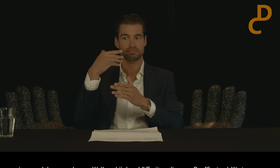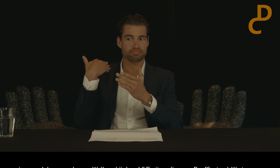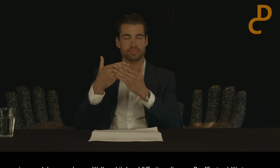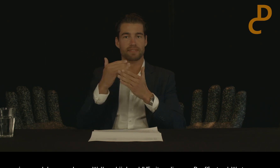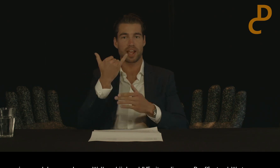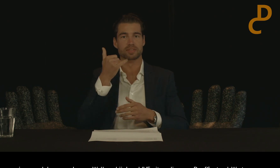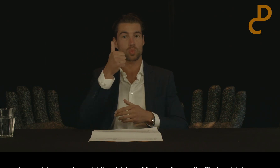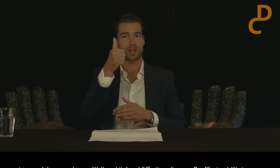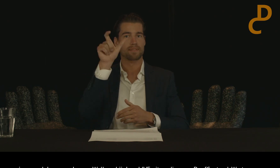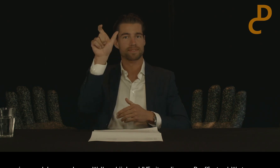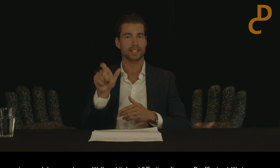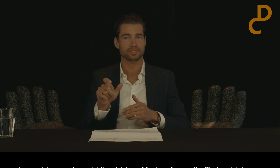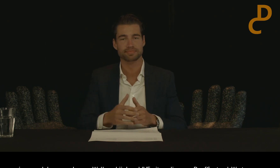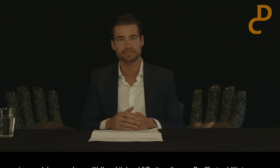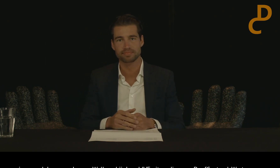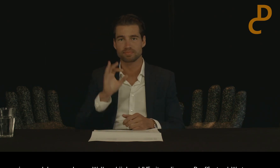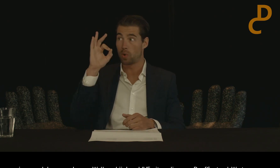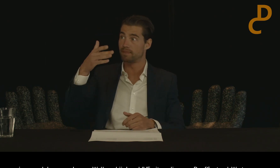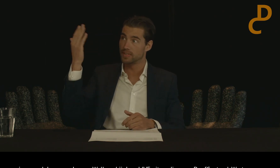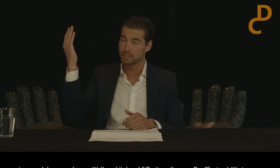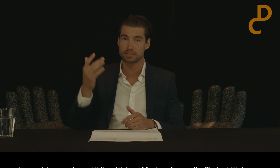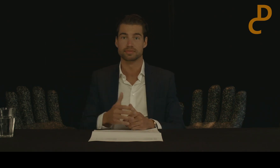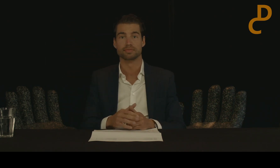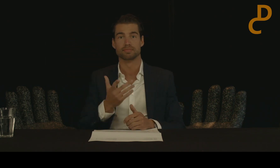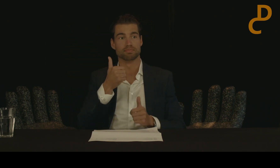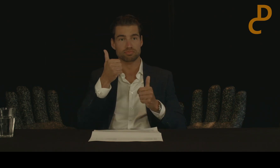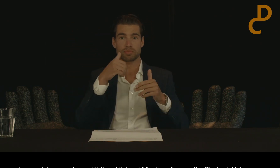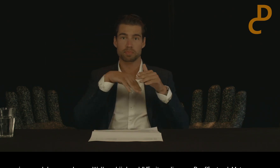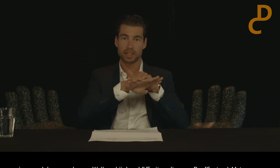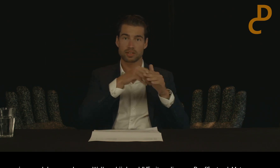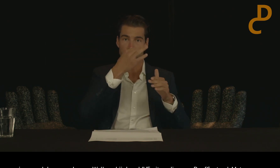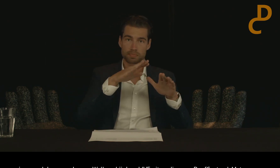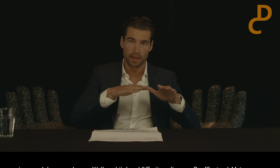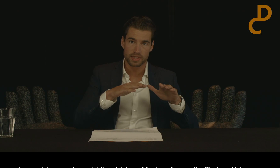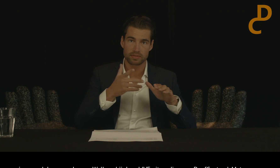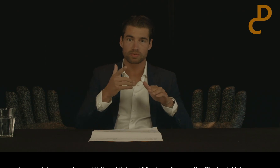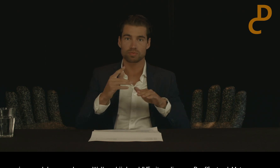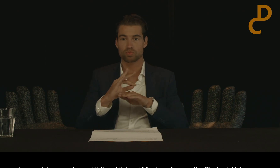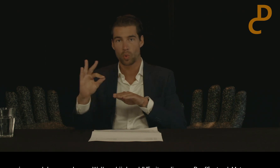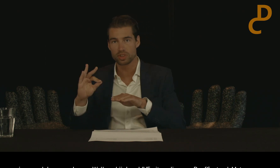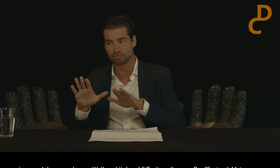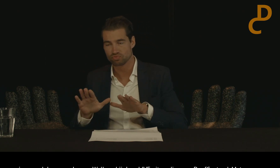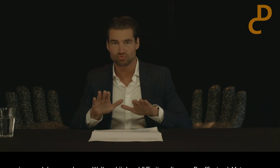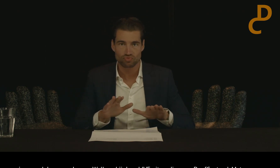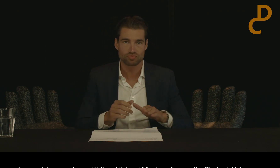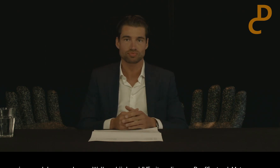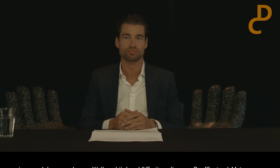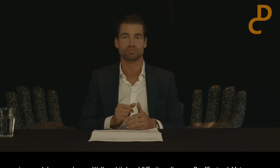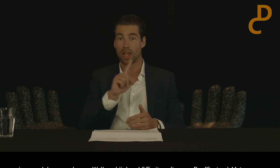Wij hopen dat het de afgelopen week een goede week is geweest. Mooi weer en ook dat iedereen thuis